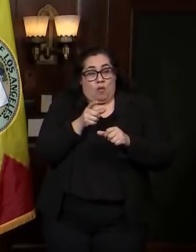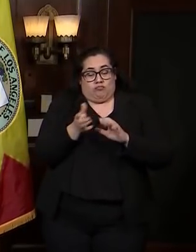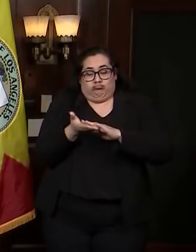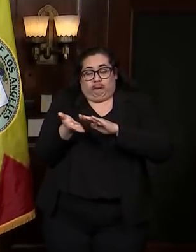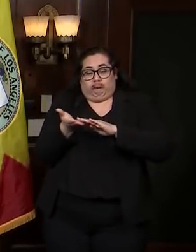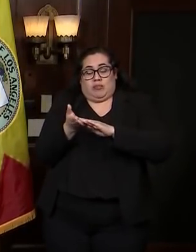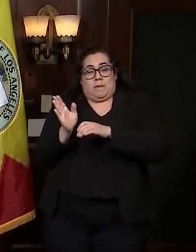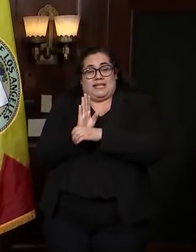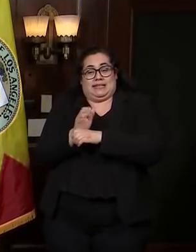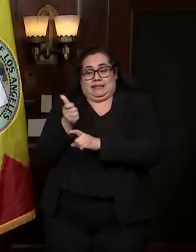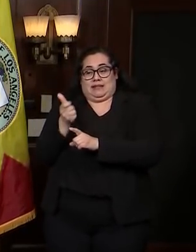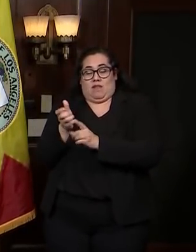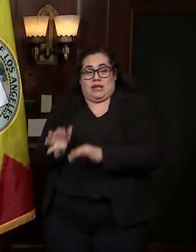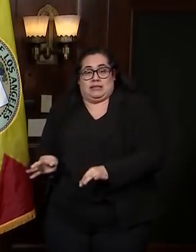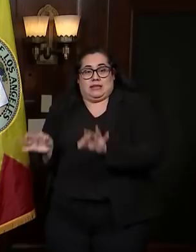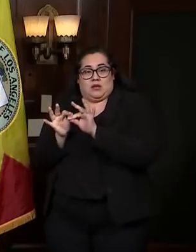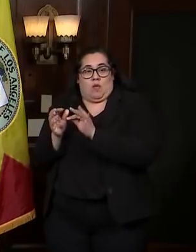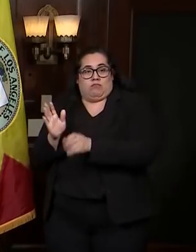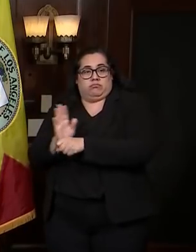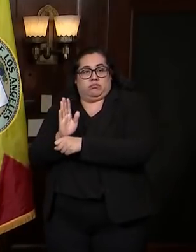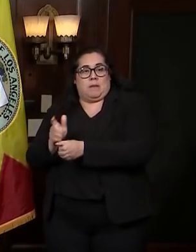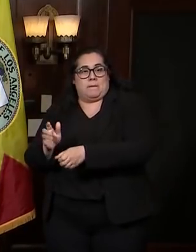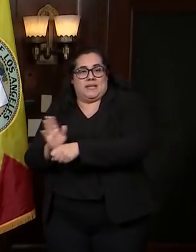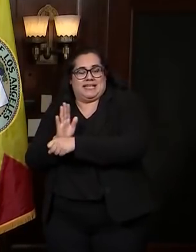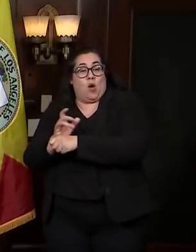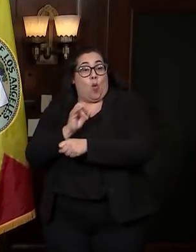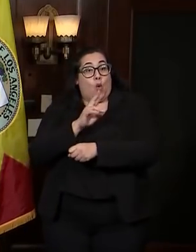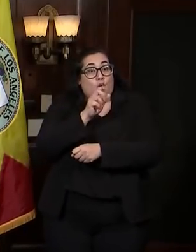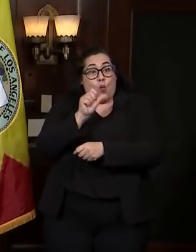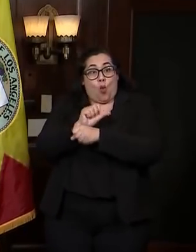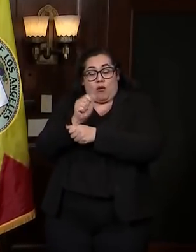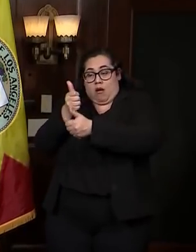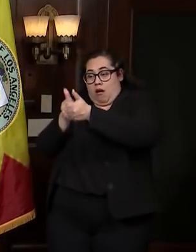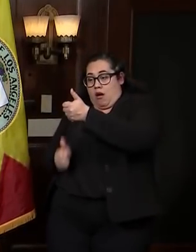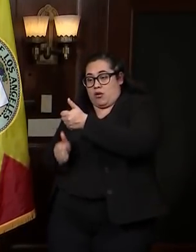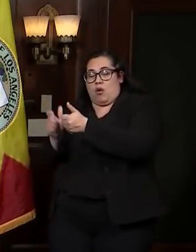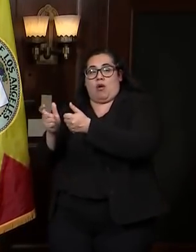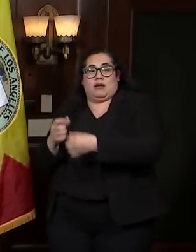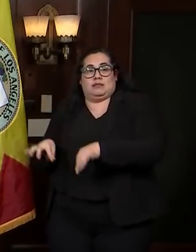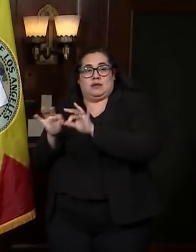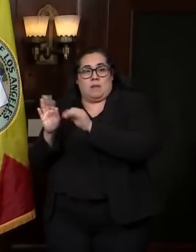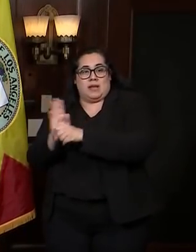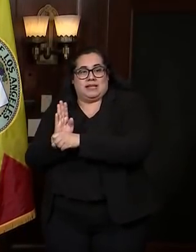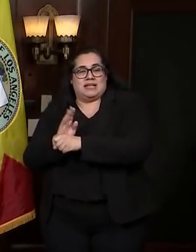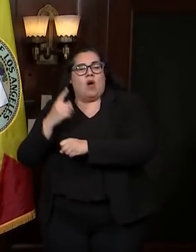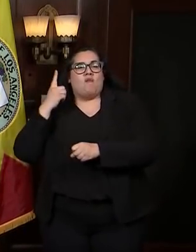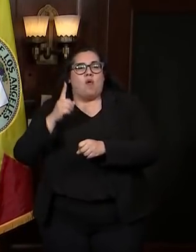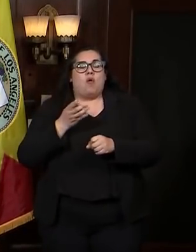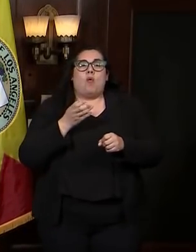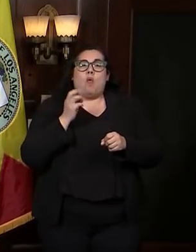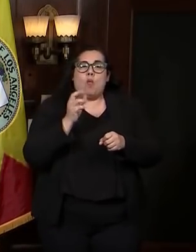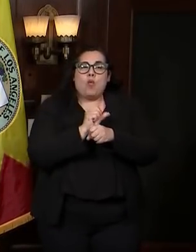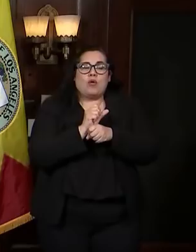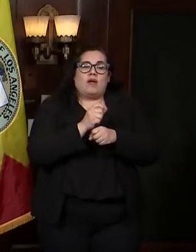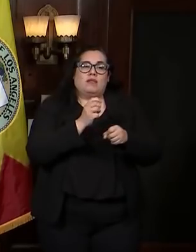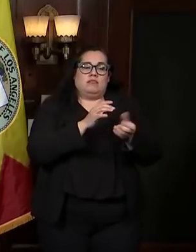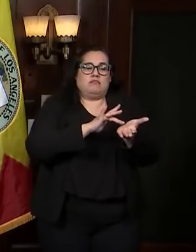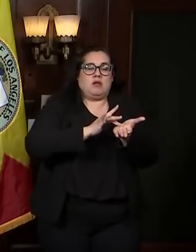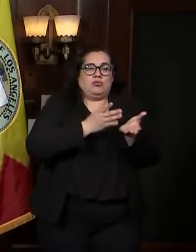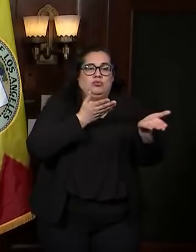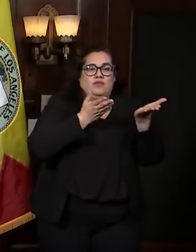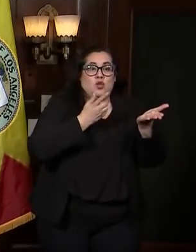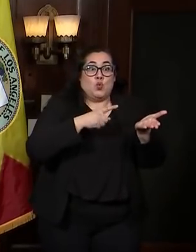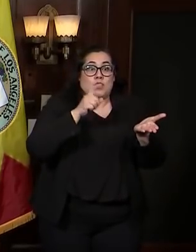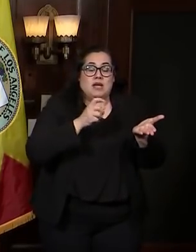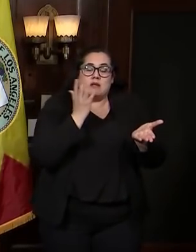empresa esencial o si trabajas para un proveedor de servicios médicos y necesitas coberturas para la